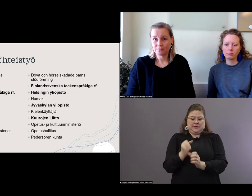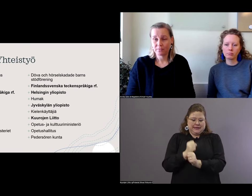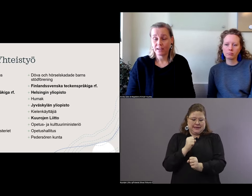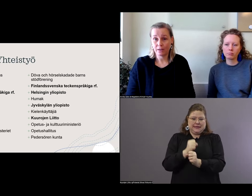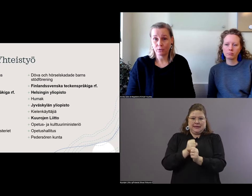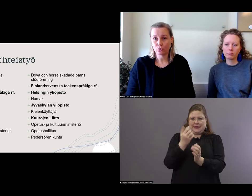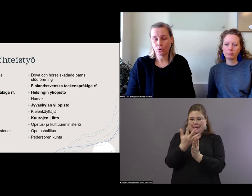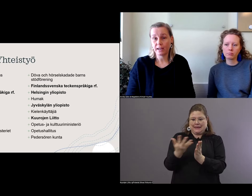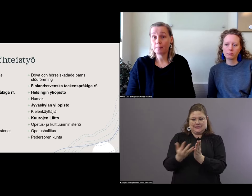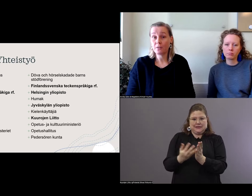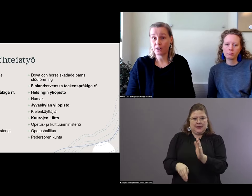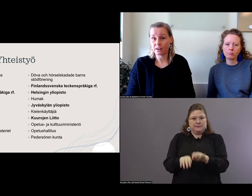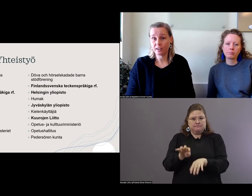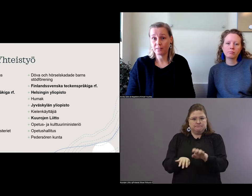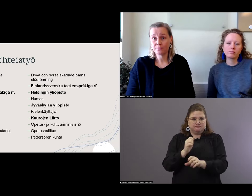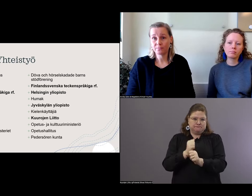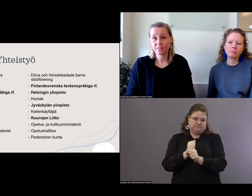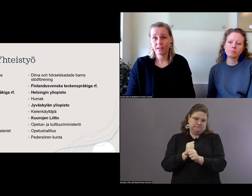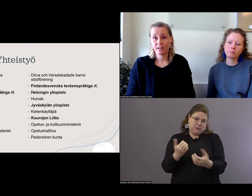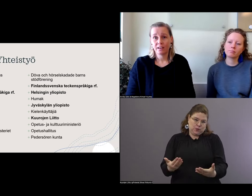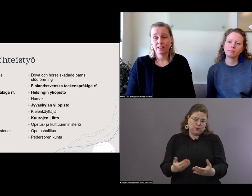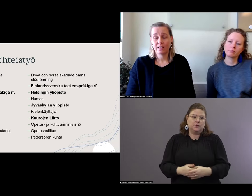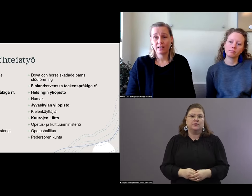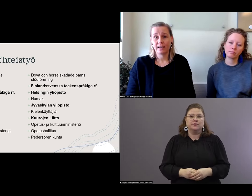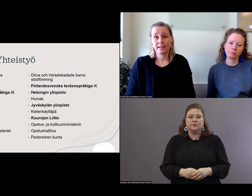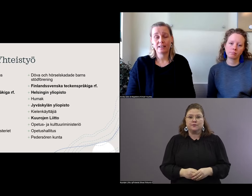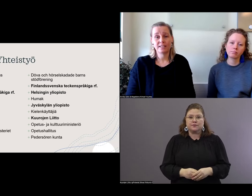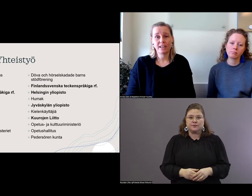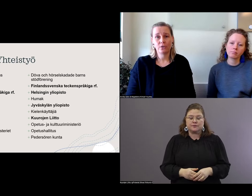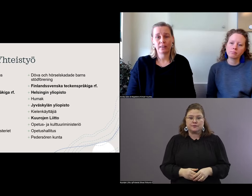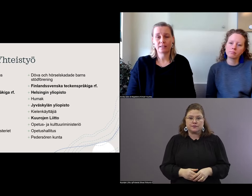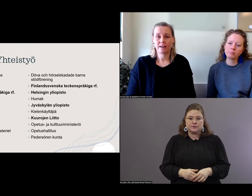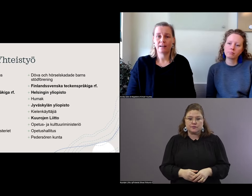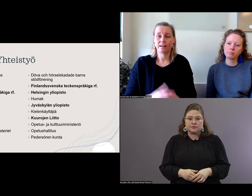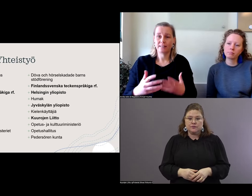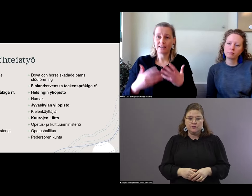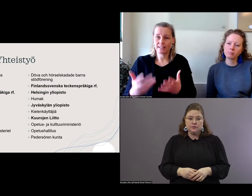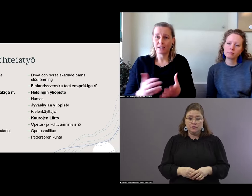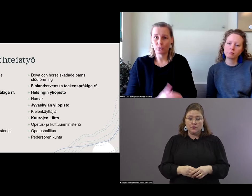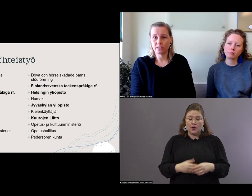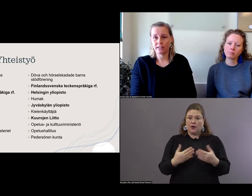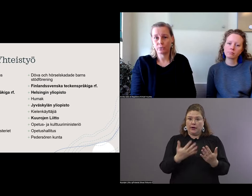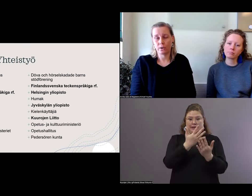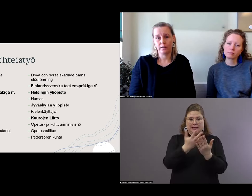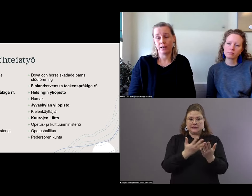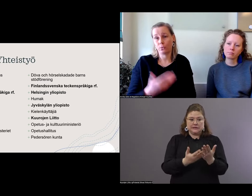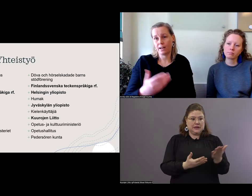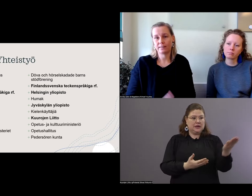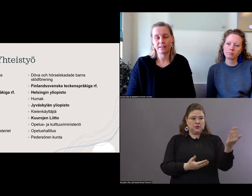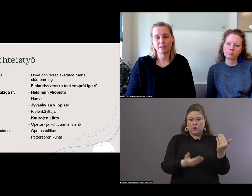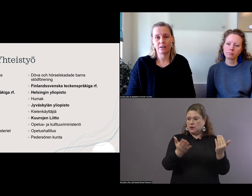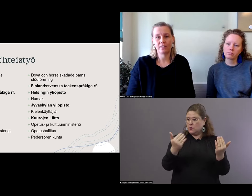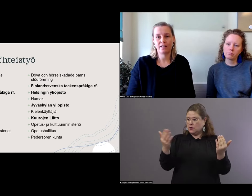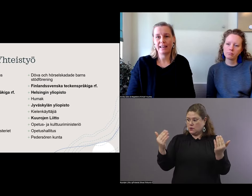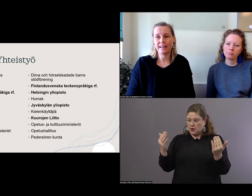tekstiä elvytysohjelmaa varten. Eli se jo, että saadaan tekstiä tuotettua, niin kuin